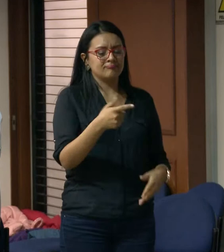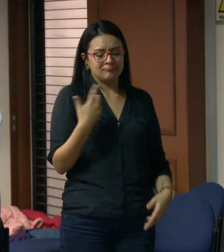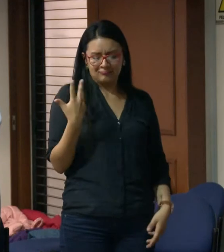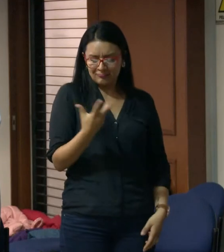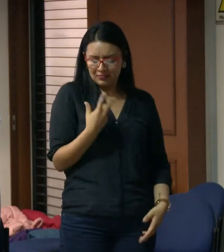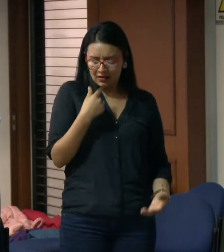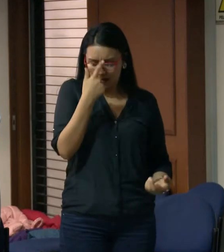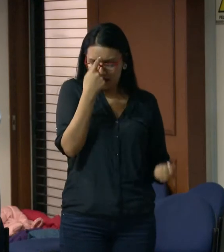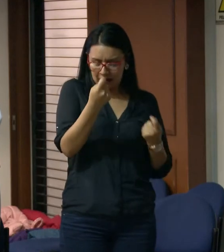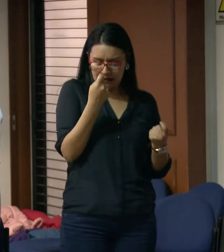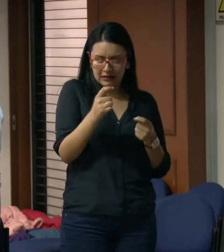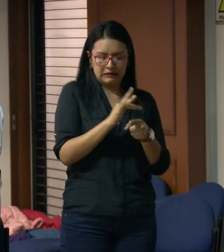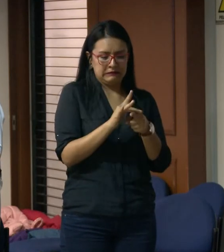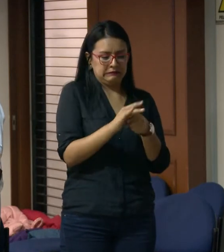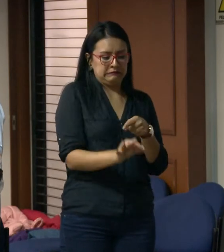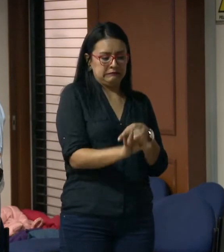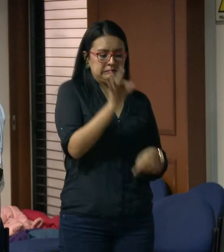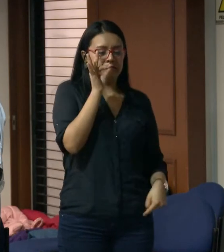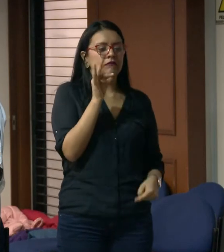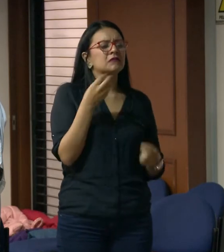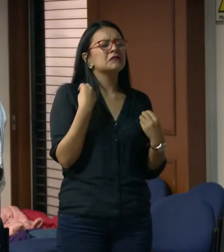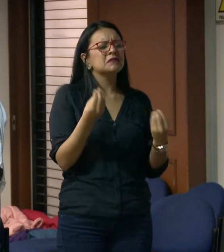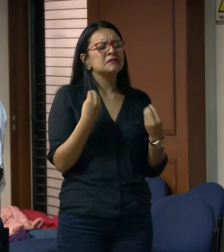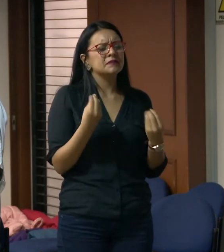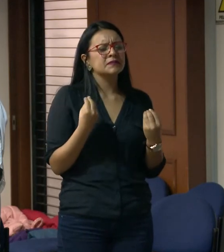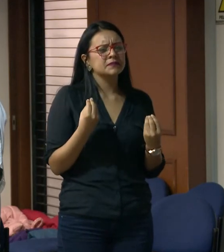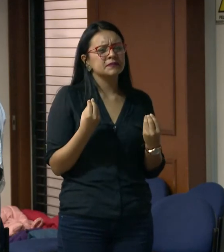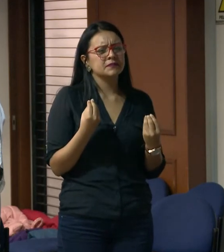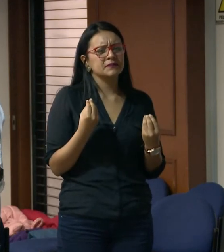nuestra estrategia para poder